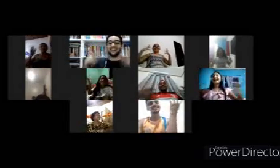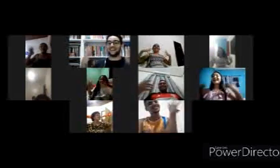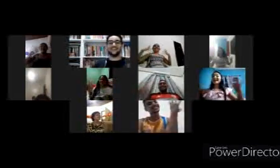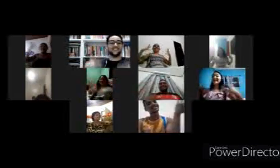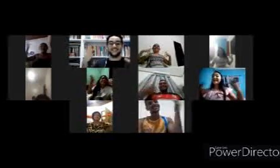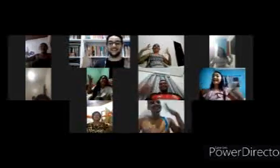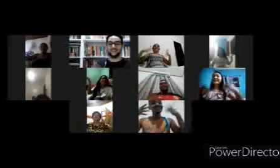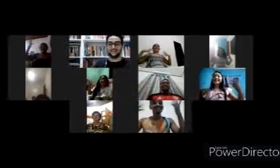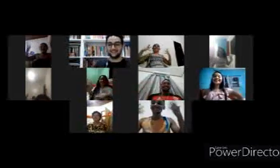alegria.